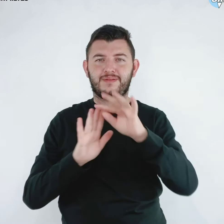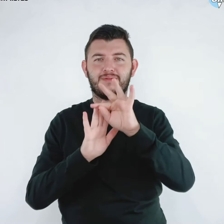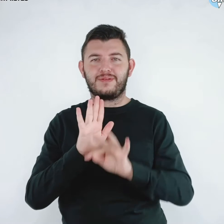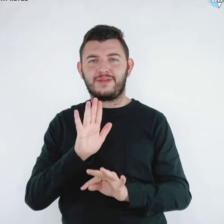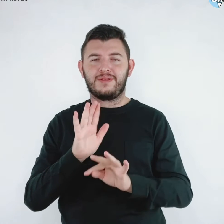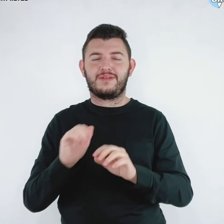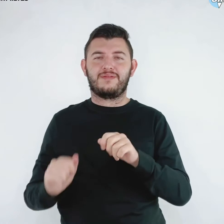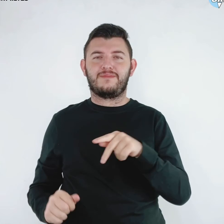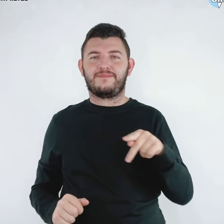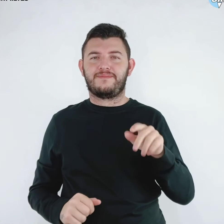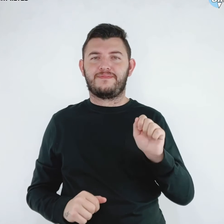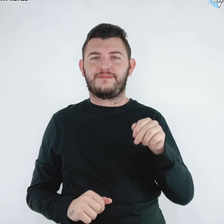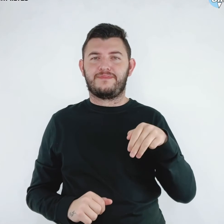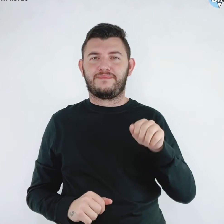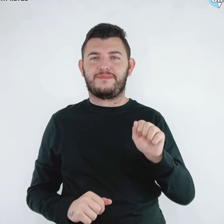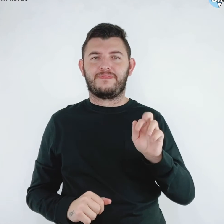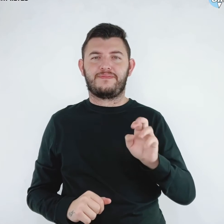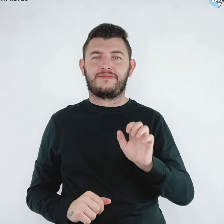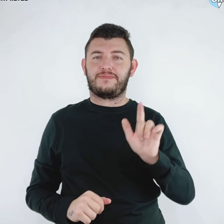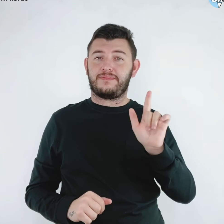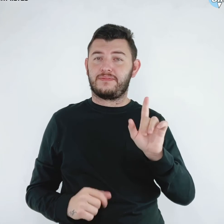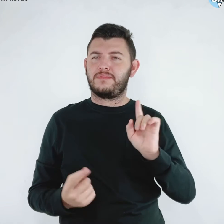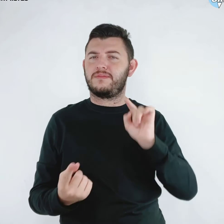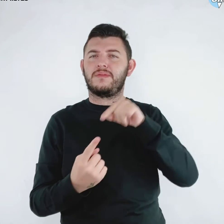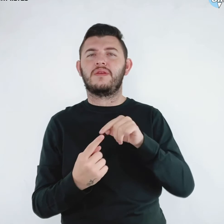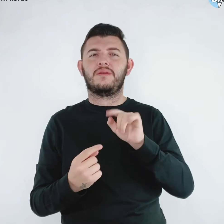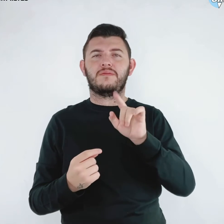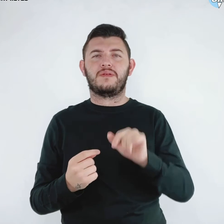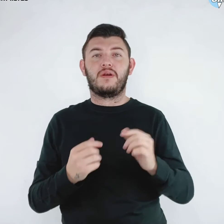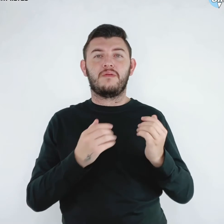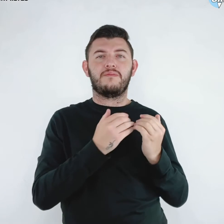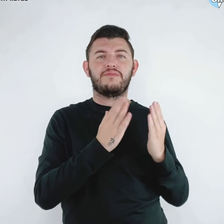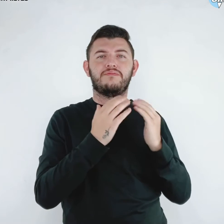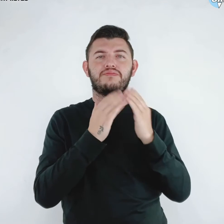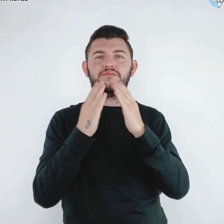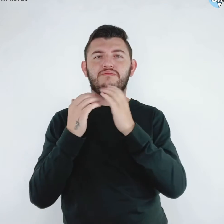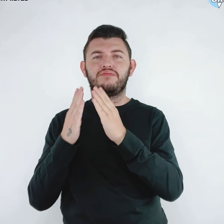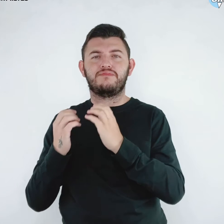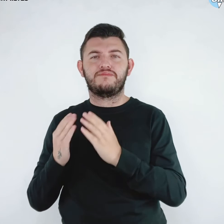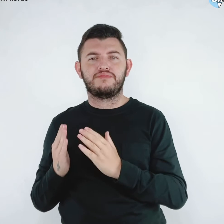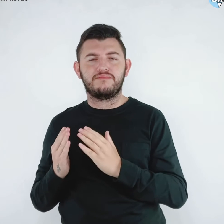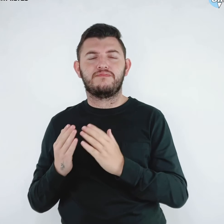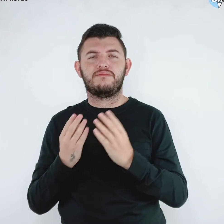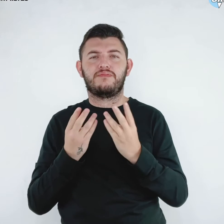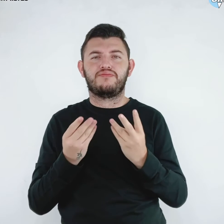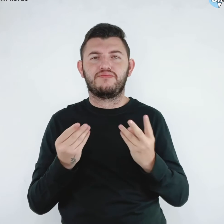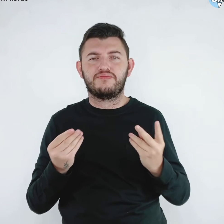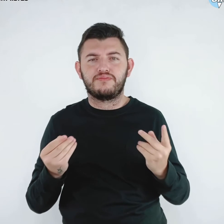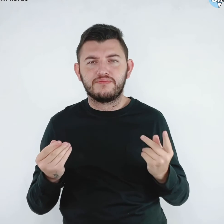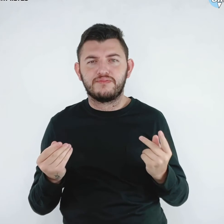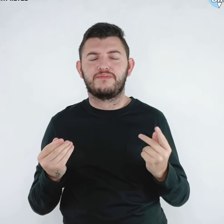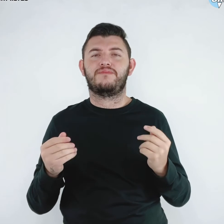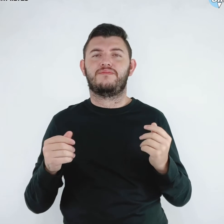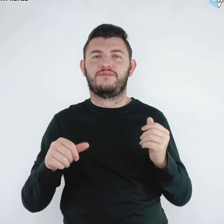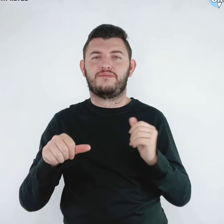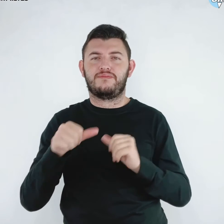o texto de Amaral. Para fazer o desmonte, o grupo que está no poder, representado